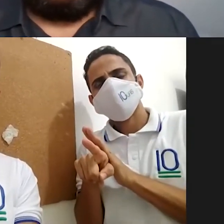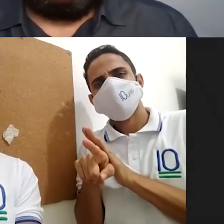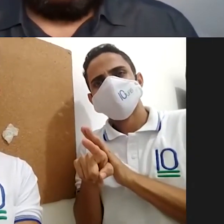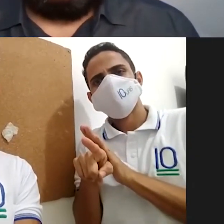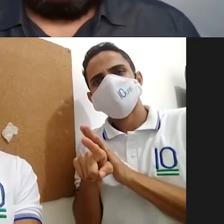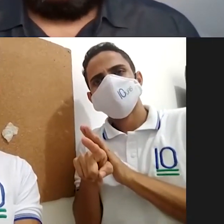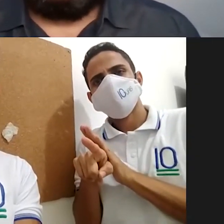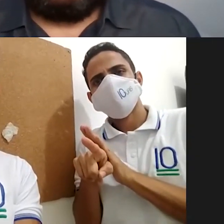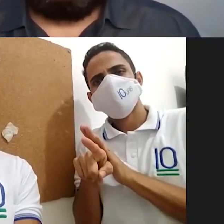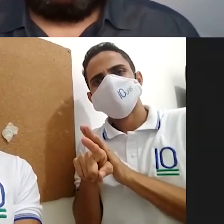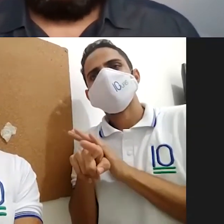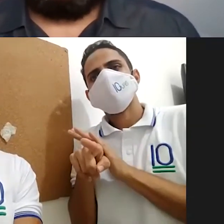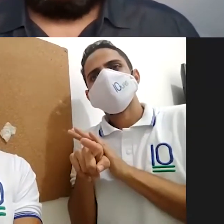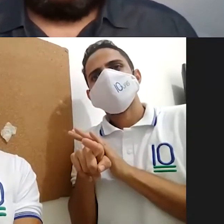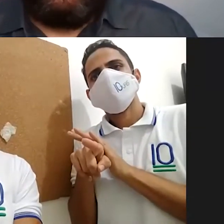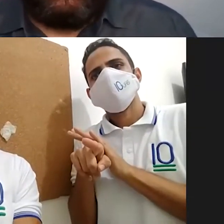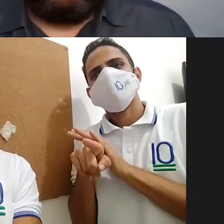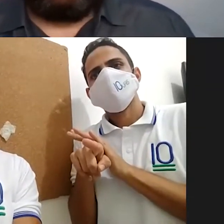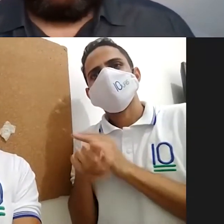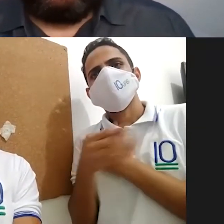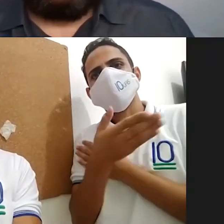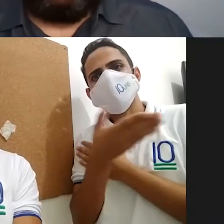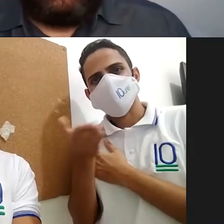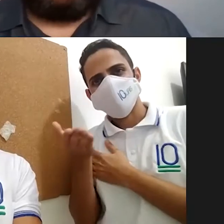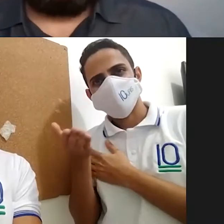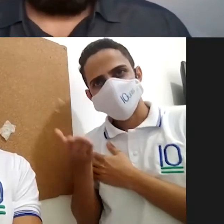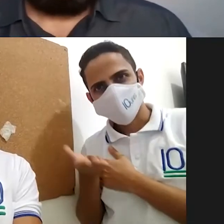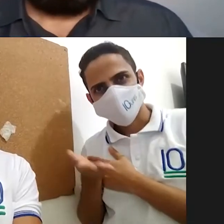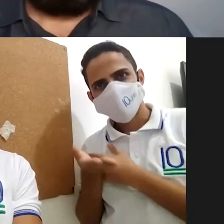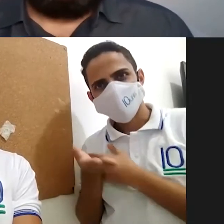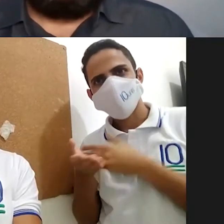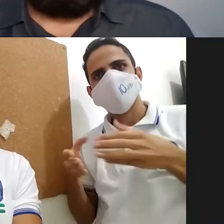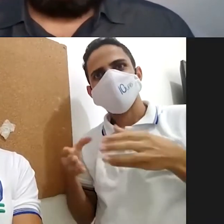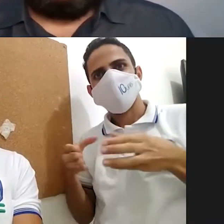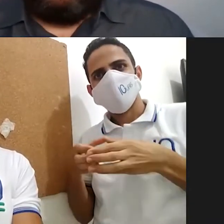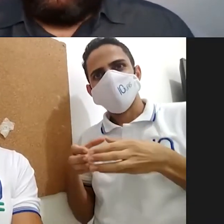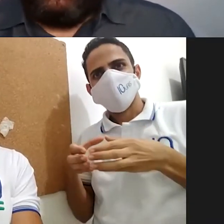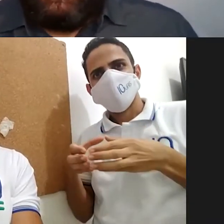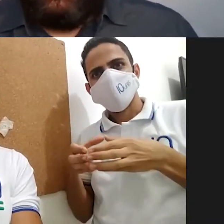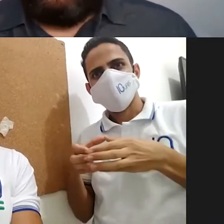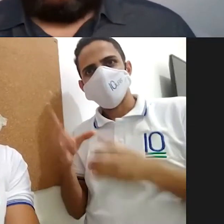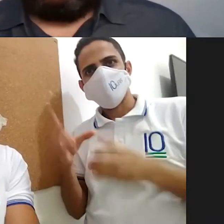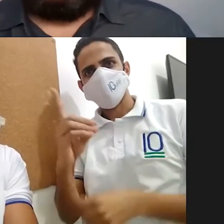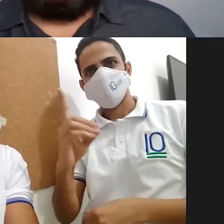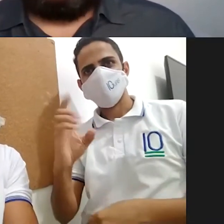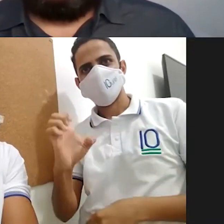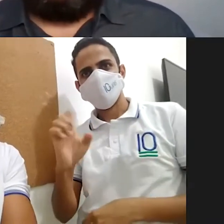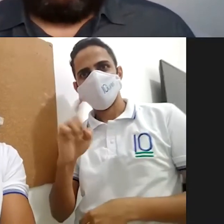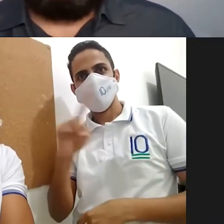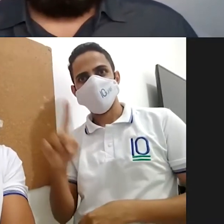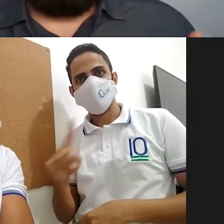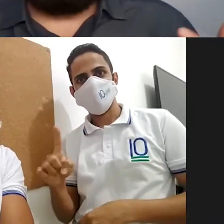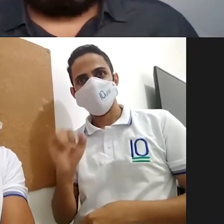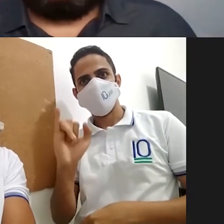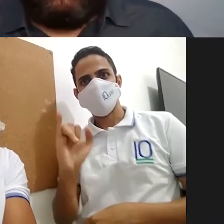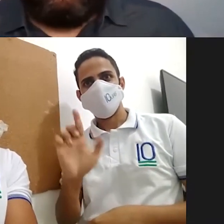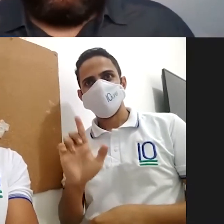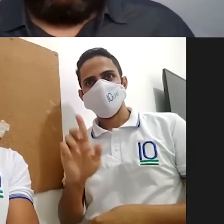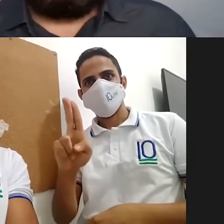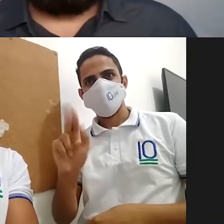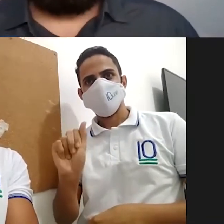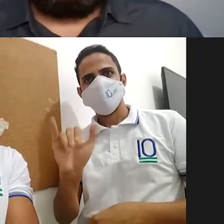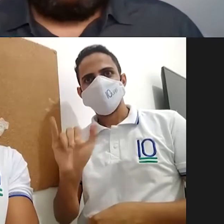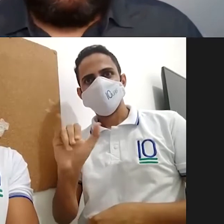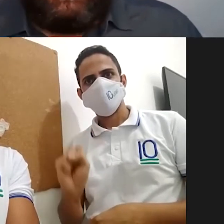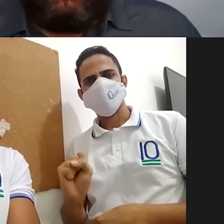essa turma da candidatura coletiva dos 10 iguais é exatamente a respeito de qual é o objetivo,